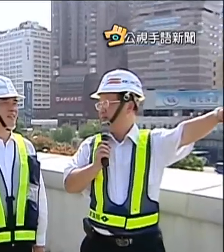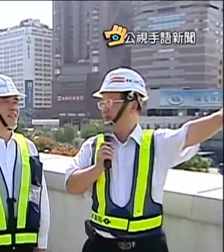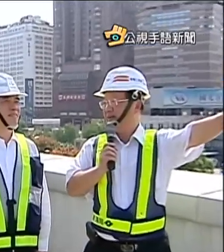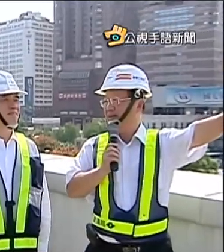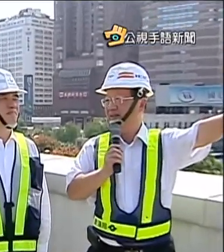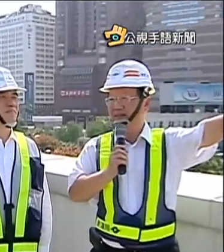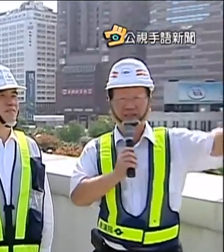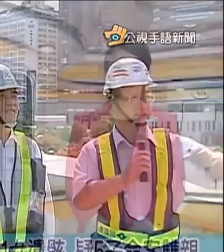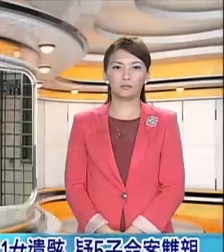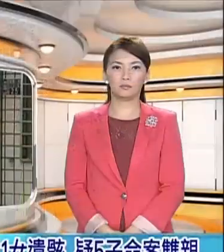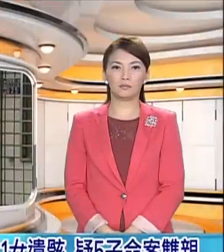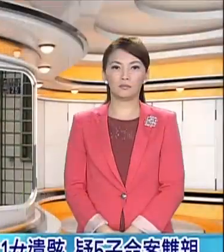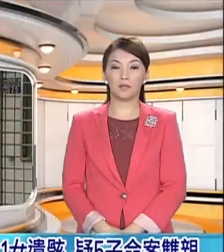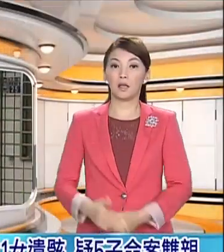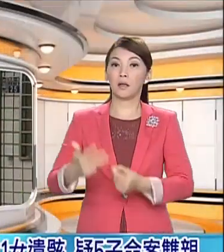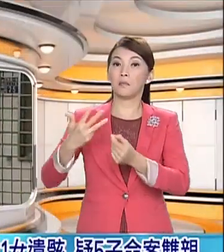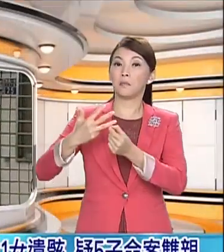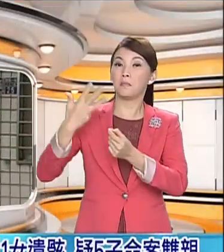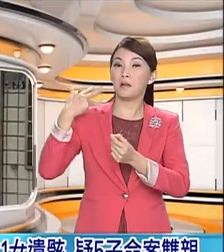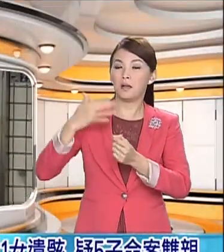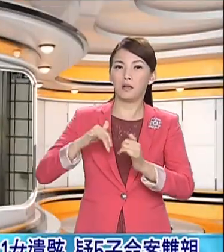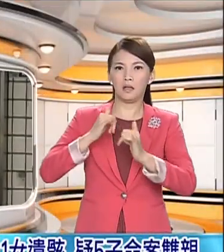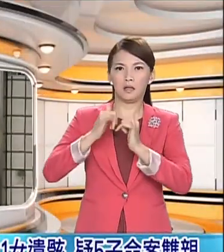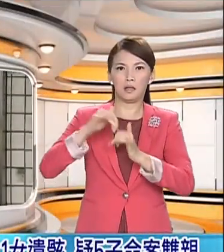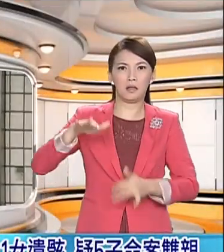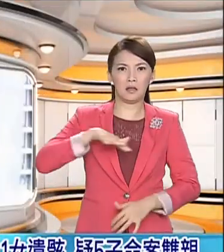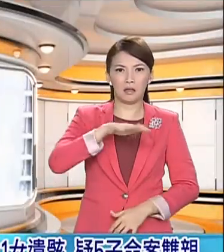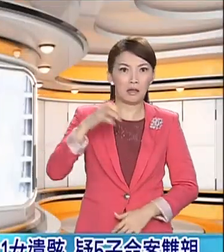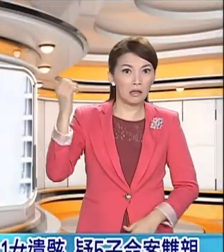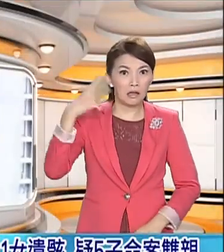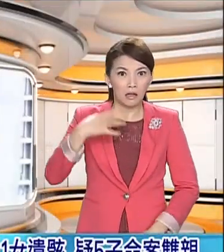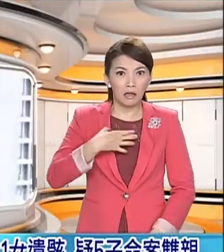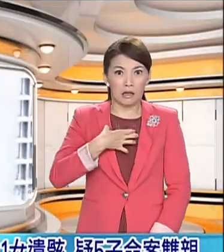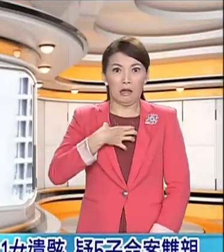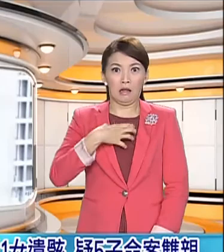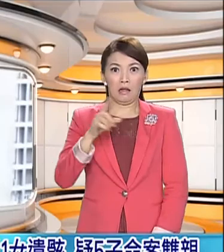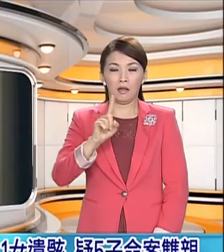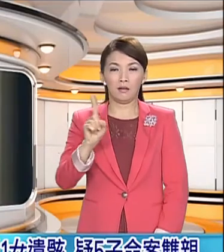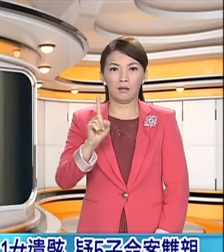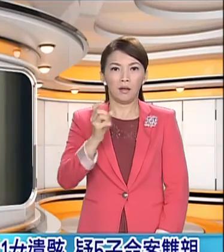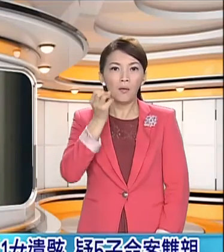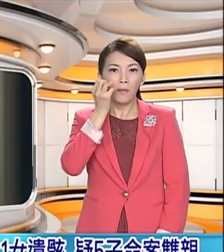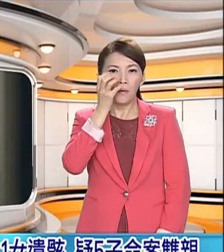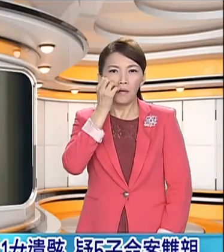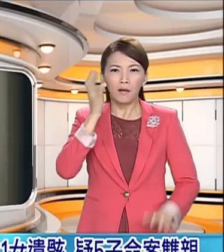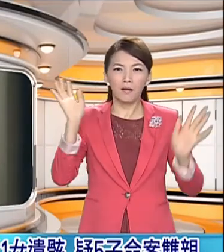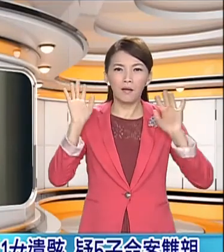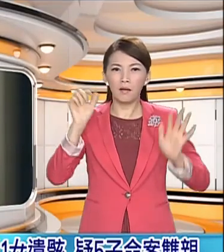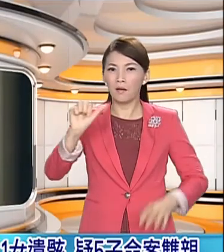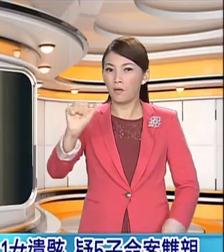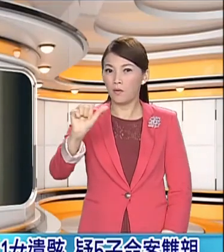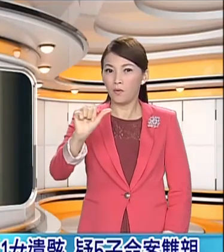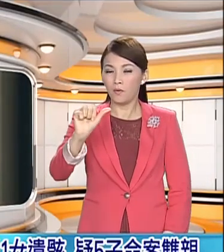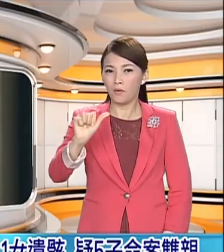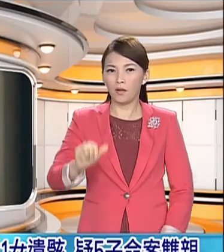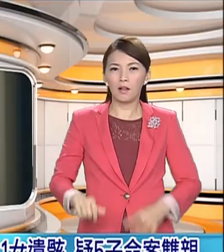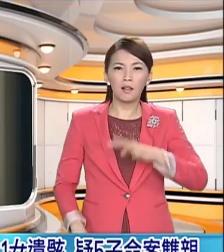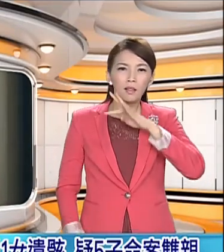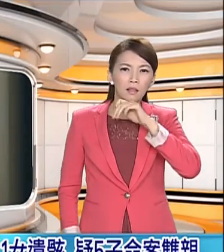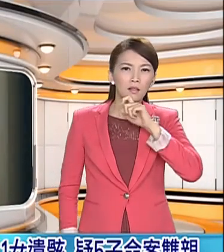道。 八年多前发生在花莲震惊社会的五子命案，